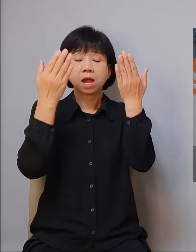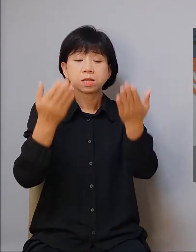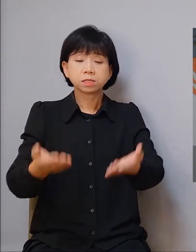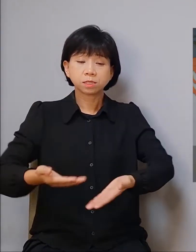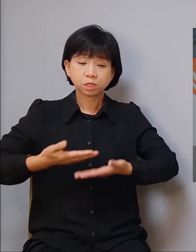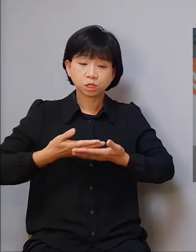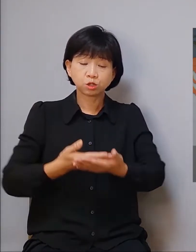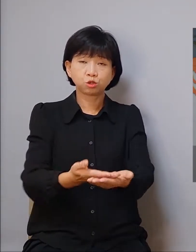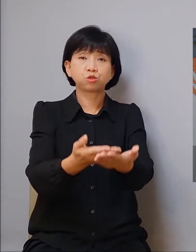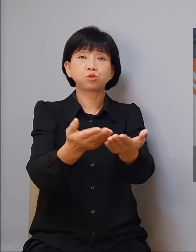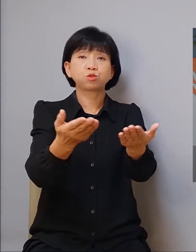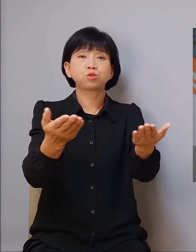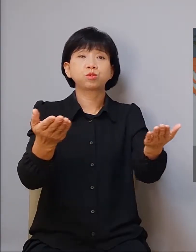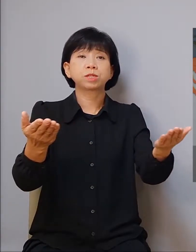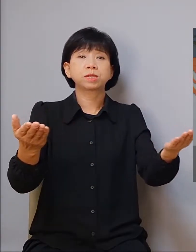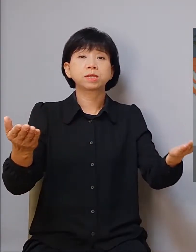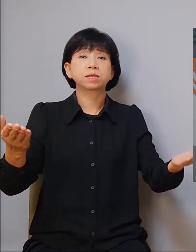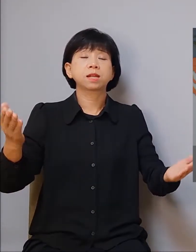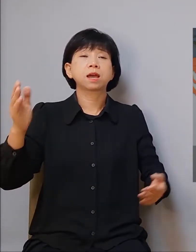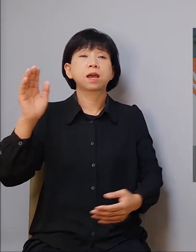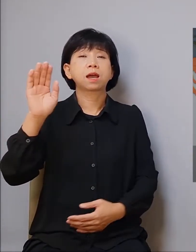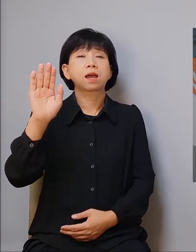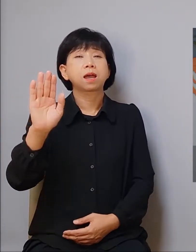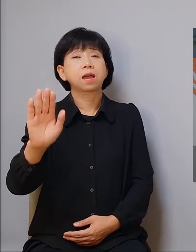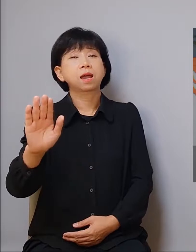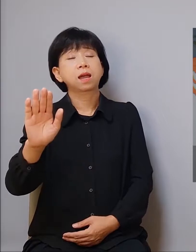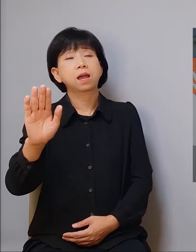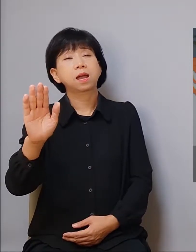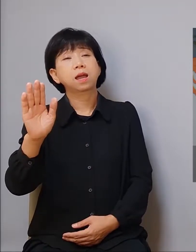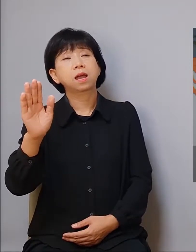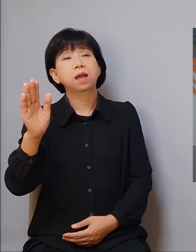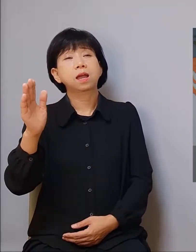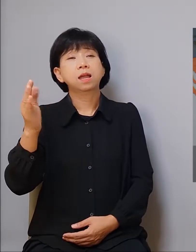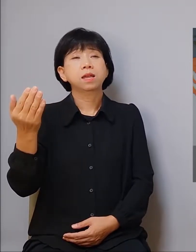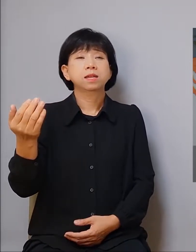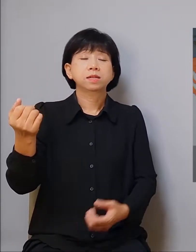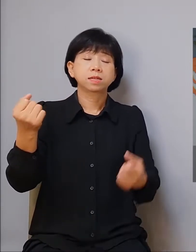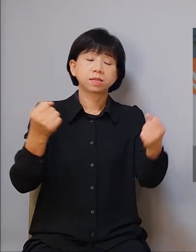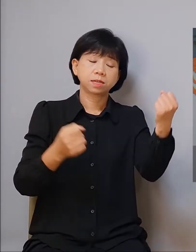주님 안식 주리라.